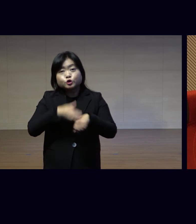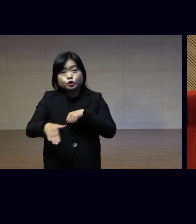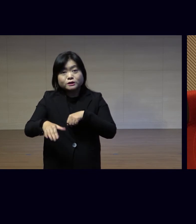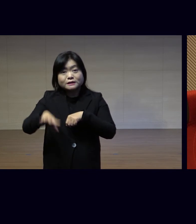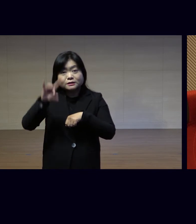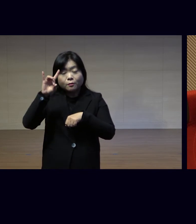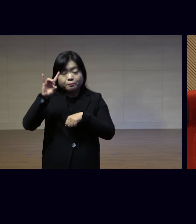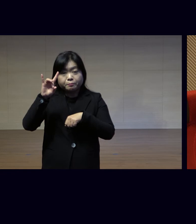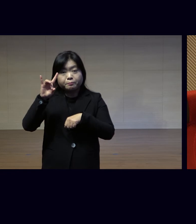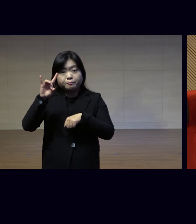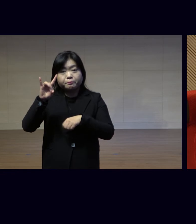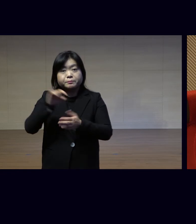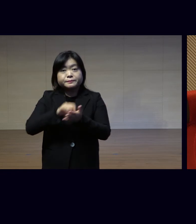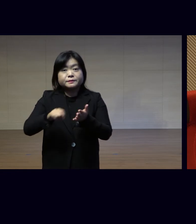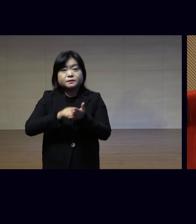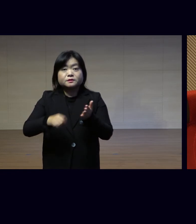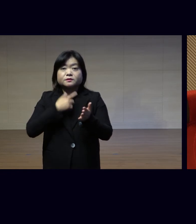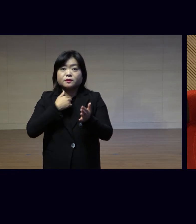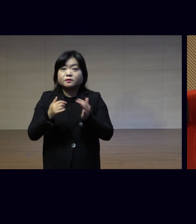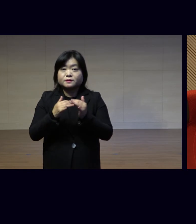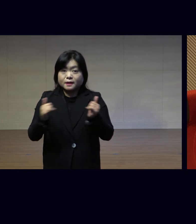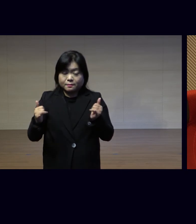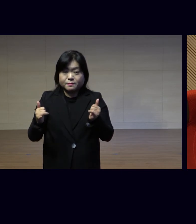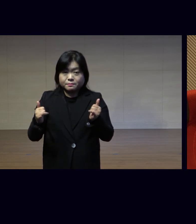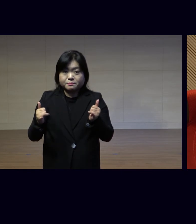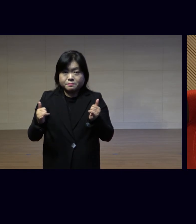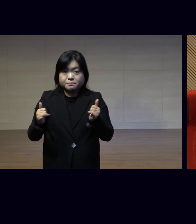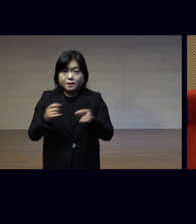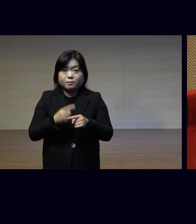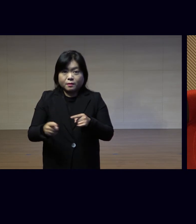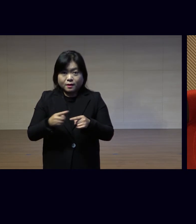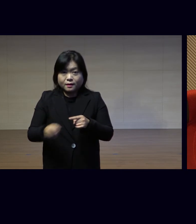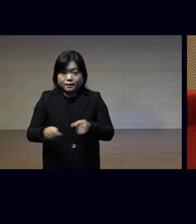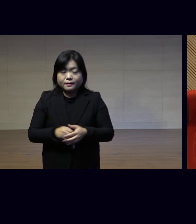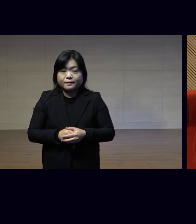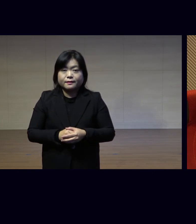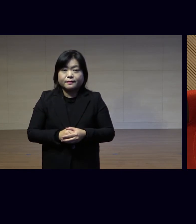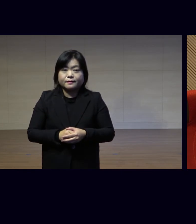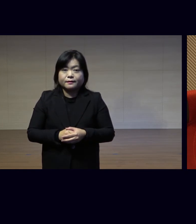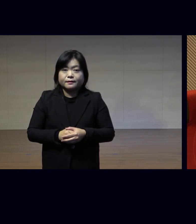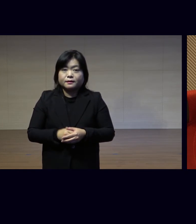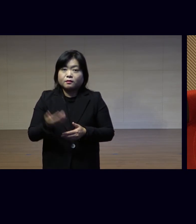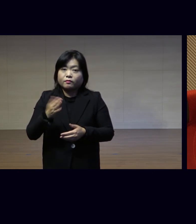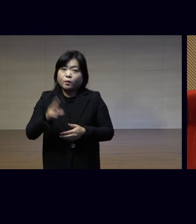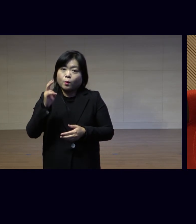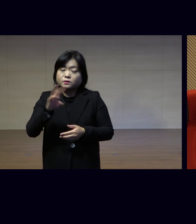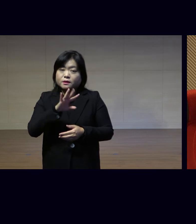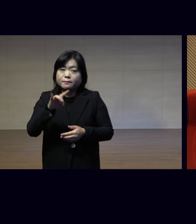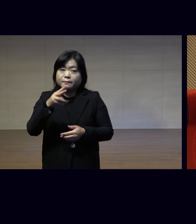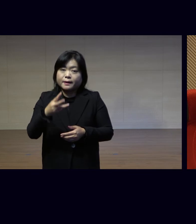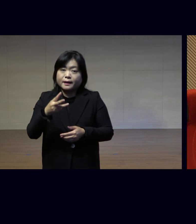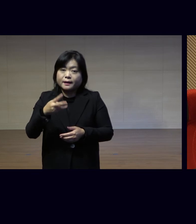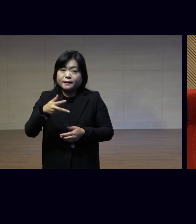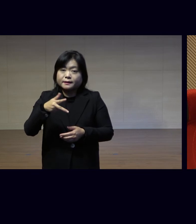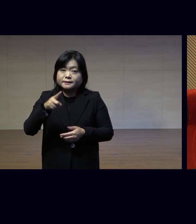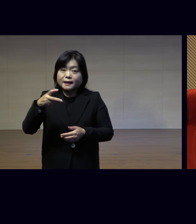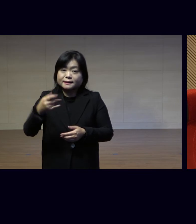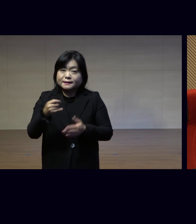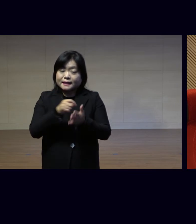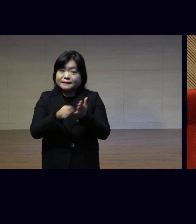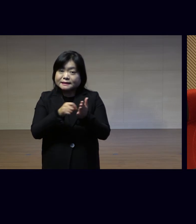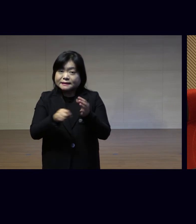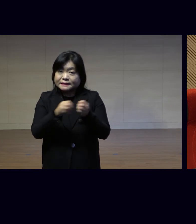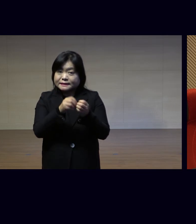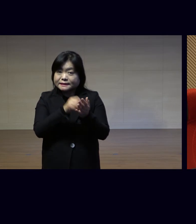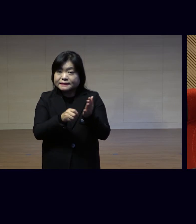이렇게 도입했던 그런 작가다 이렇게 또 많이 알려져 있고 한데, 혹시 발자크의